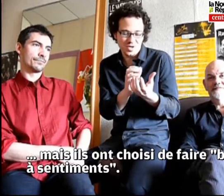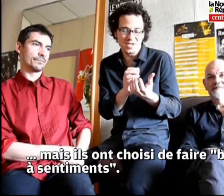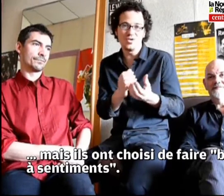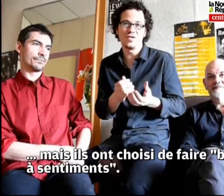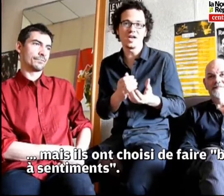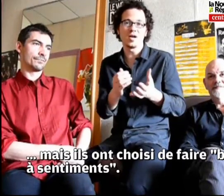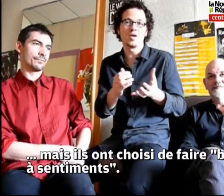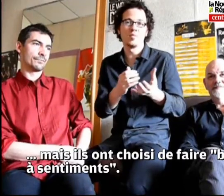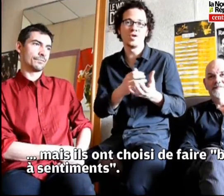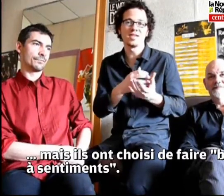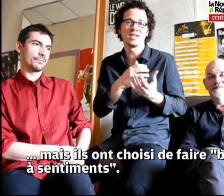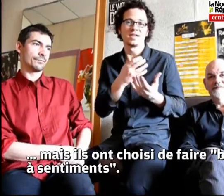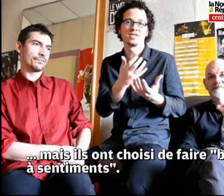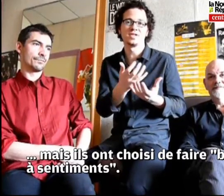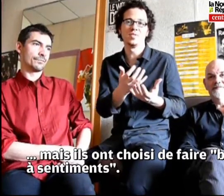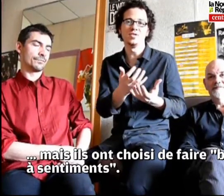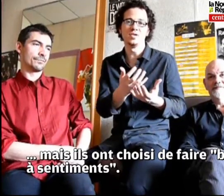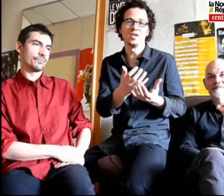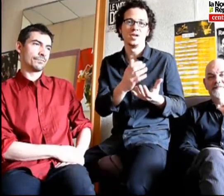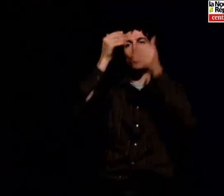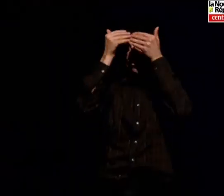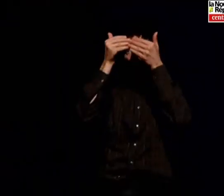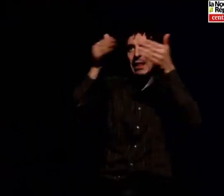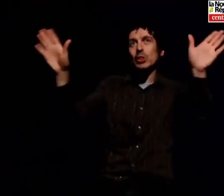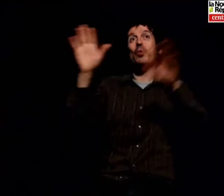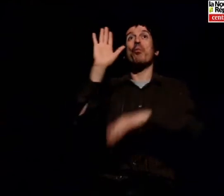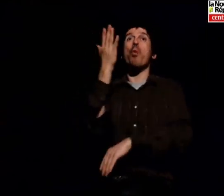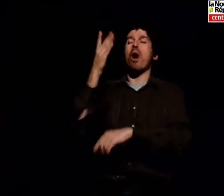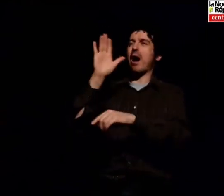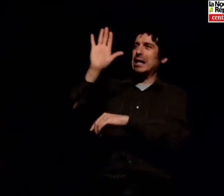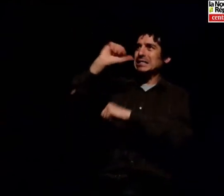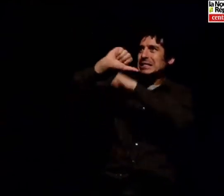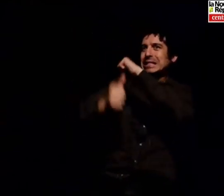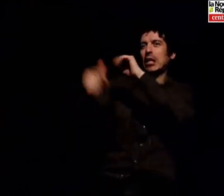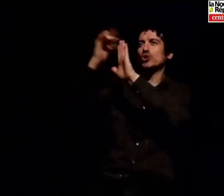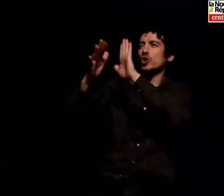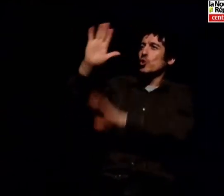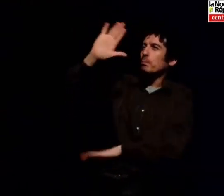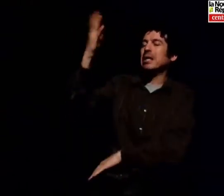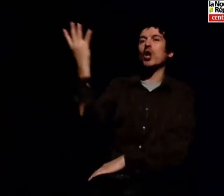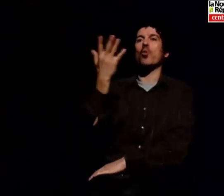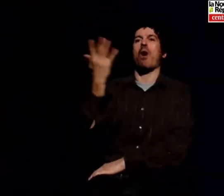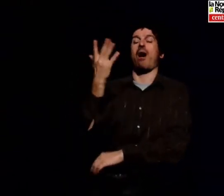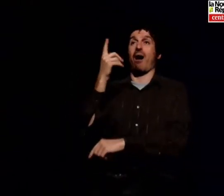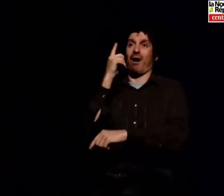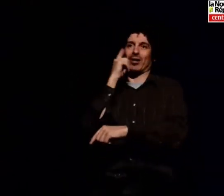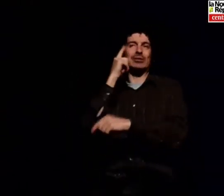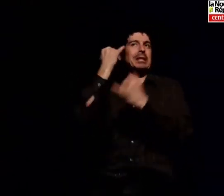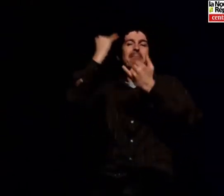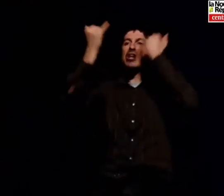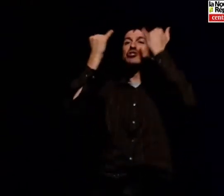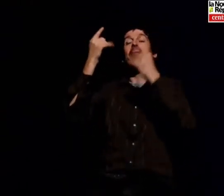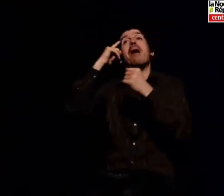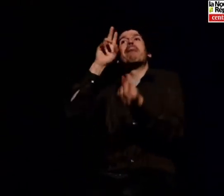ils ont choisi de faire boîte à sentiments. On s'est dit qu'avec la langue des signes, ça permettait vraiment de leur